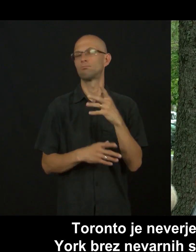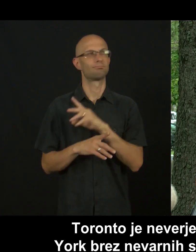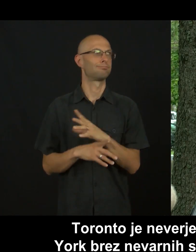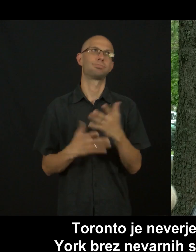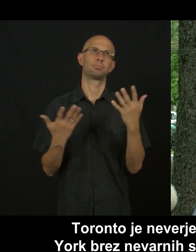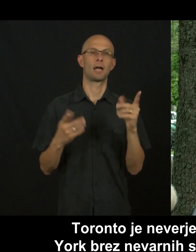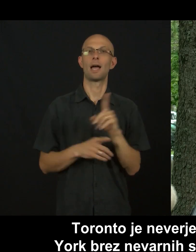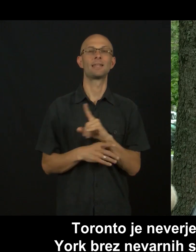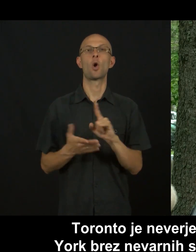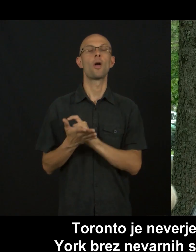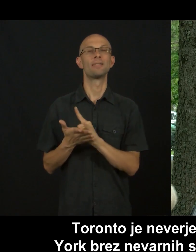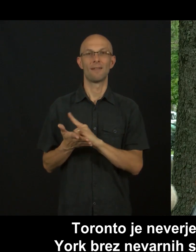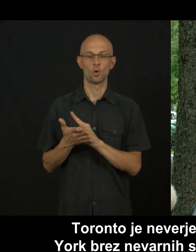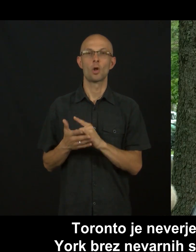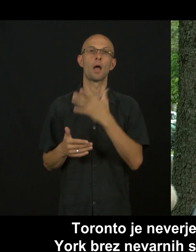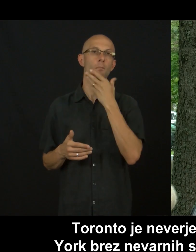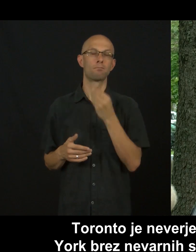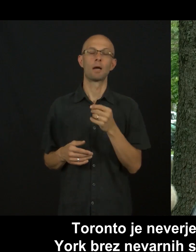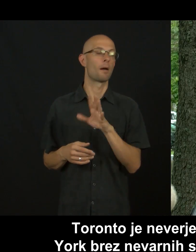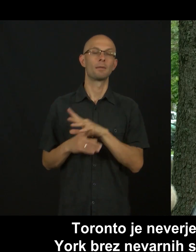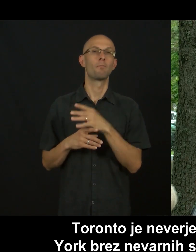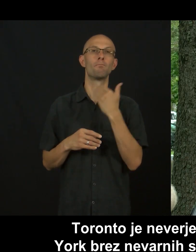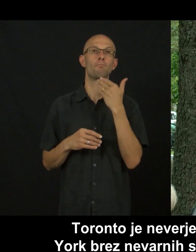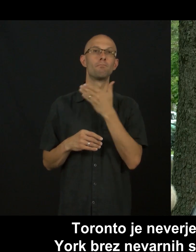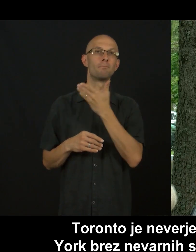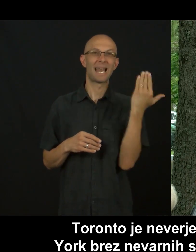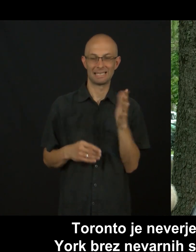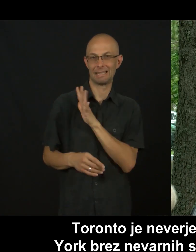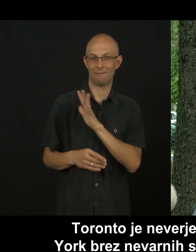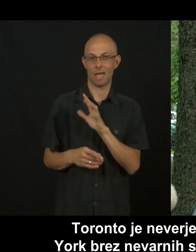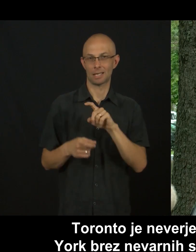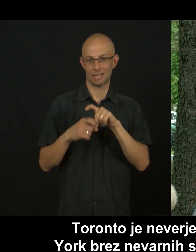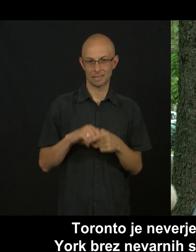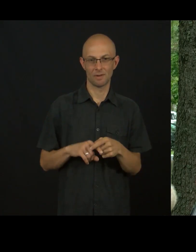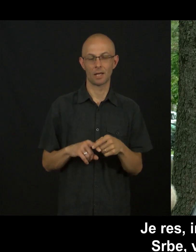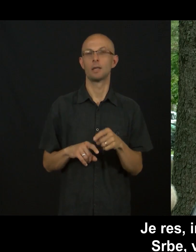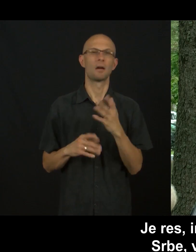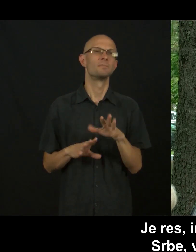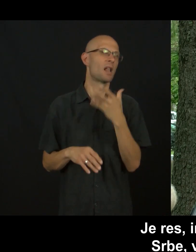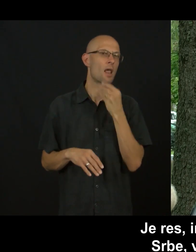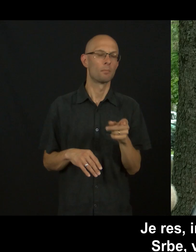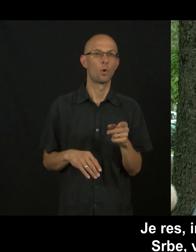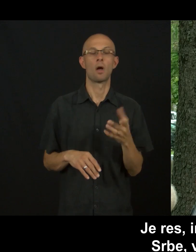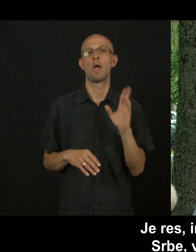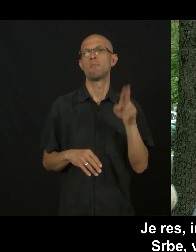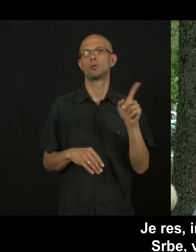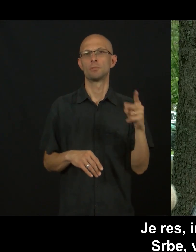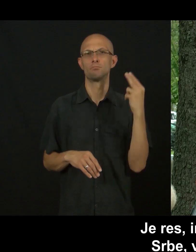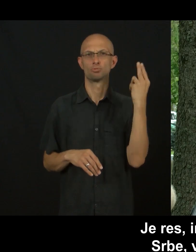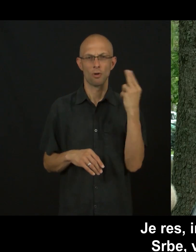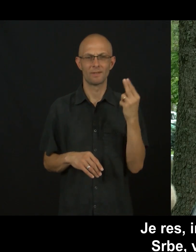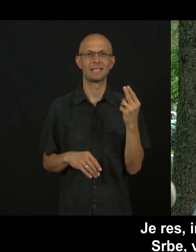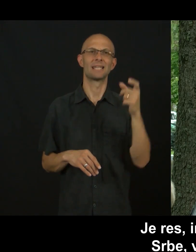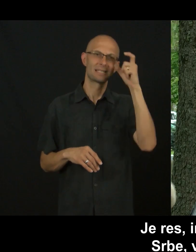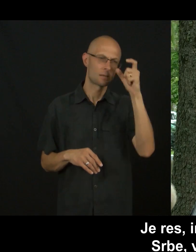mesto. To je kot New York brez nevarnih stvari in takih in drugačnih. Je res, imaš Slovence,